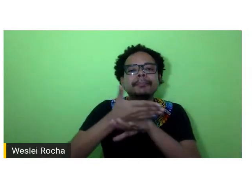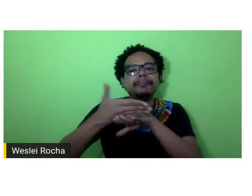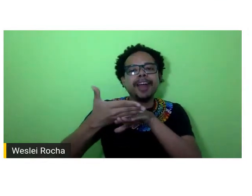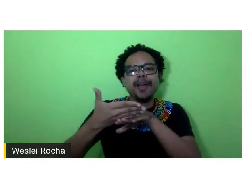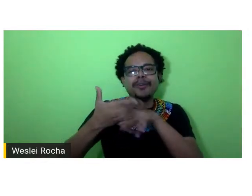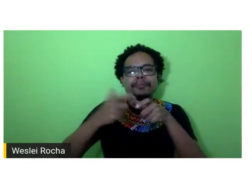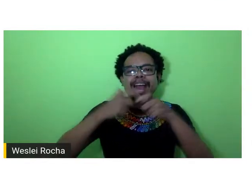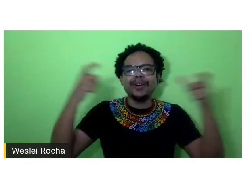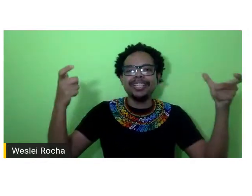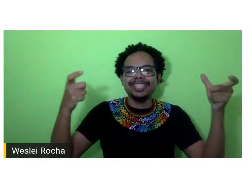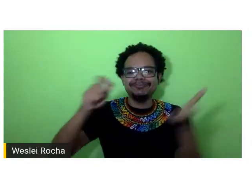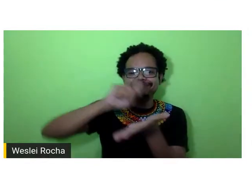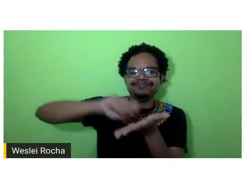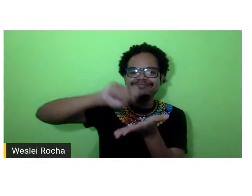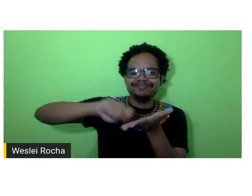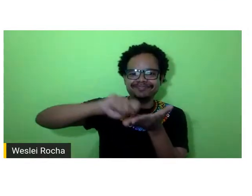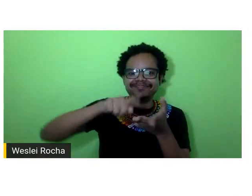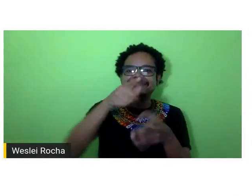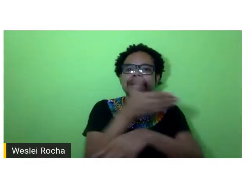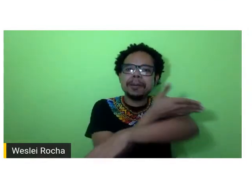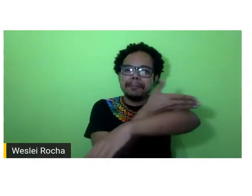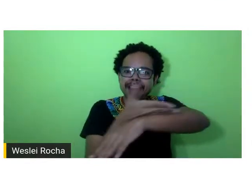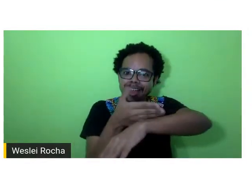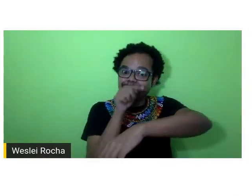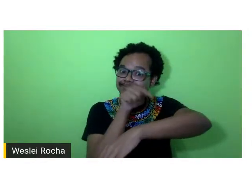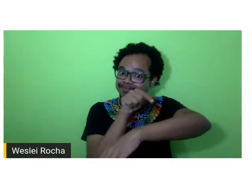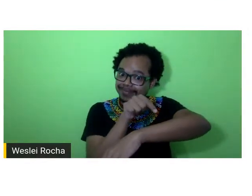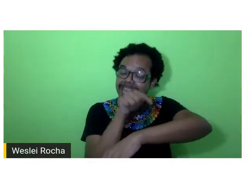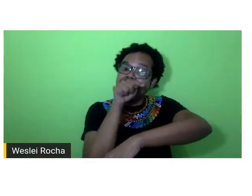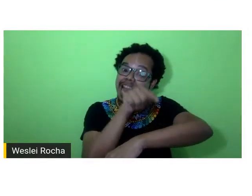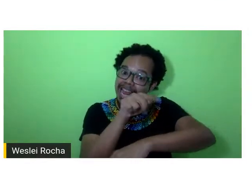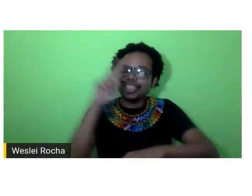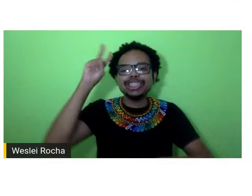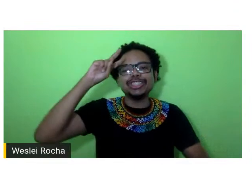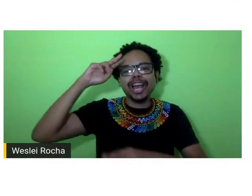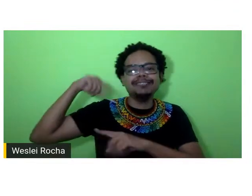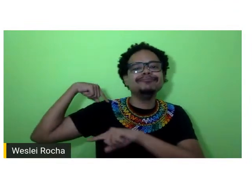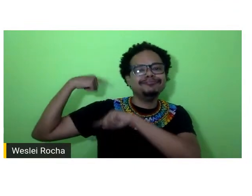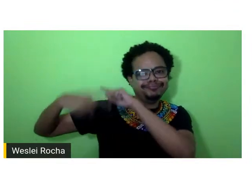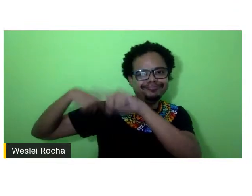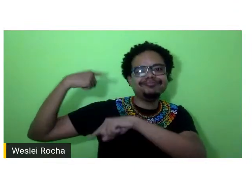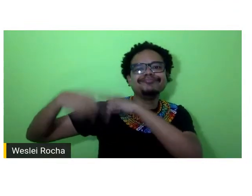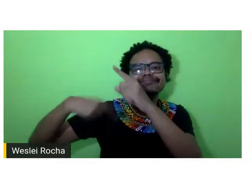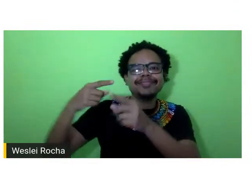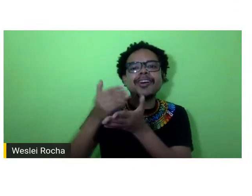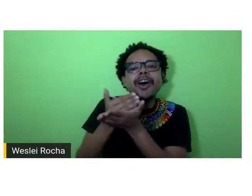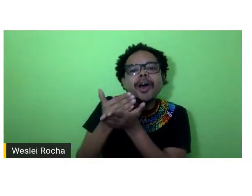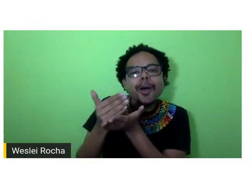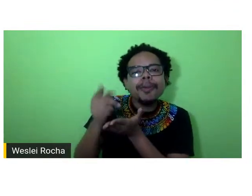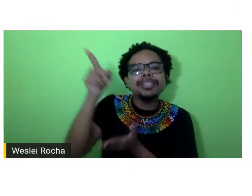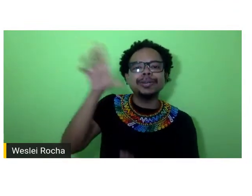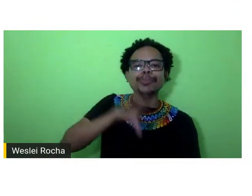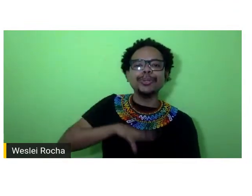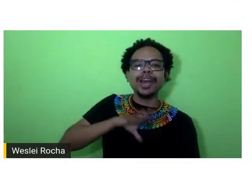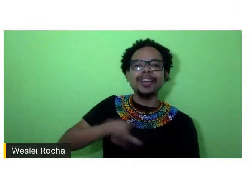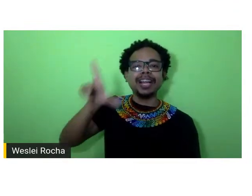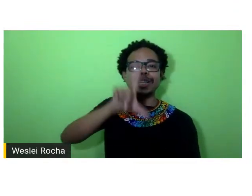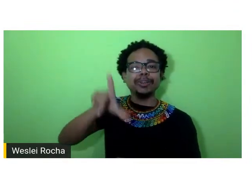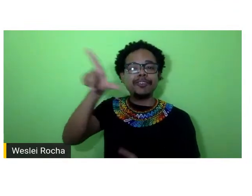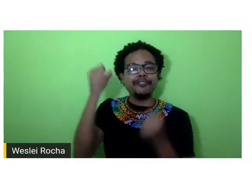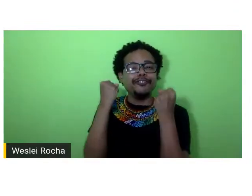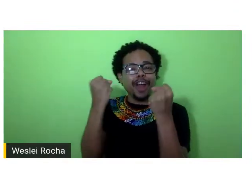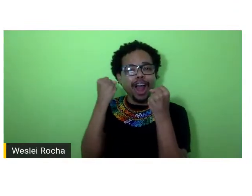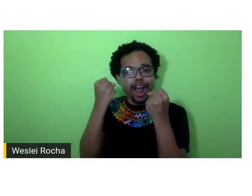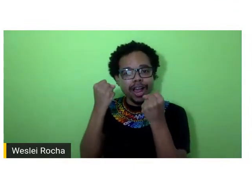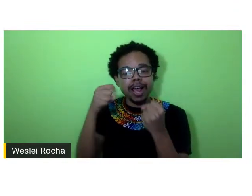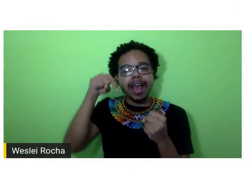obter atura Negra e a pouco tempo isso vem sendo discutido e há pouco tempo isso vem lutado